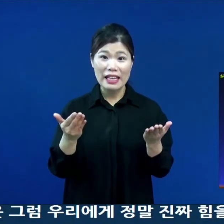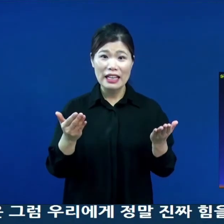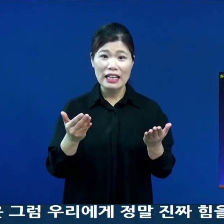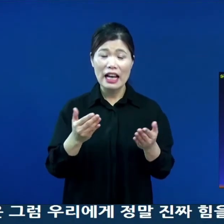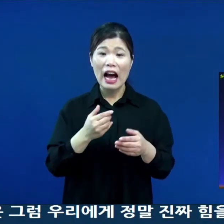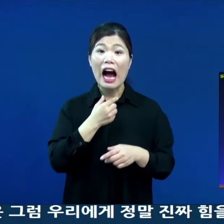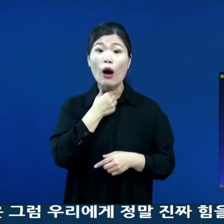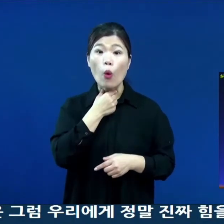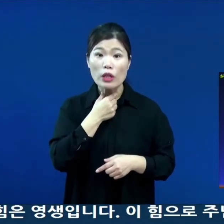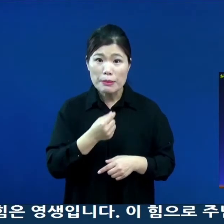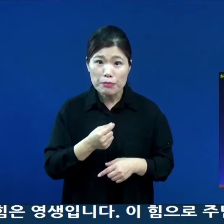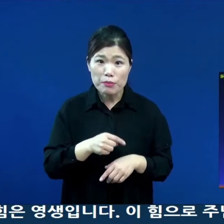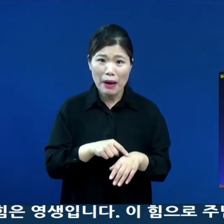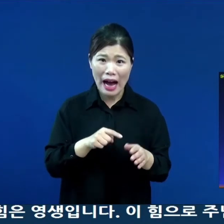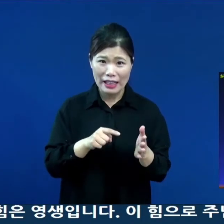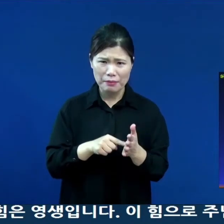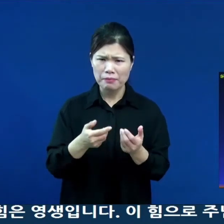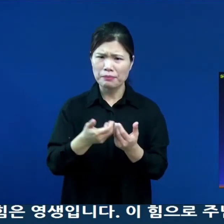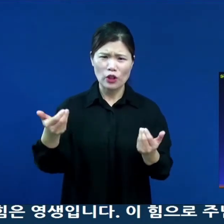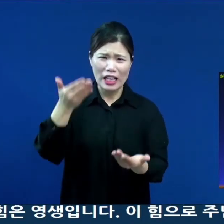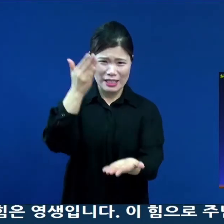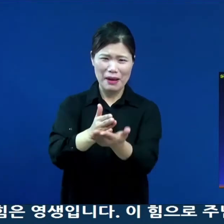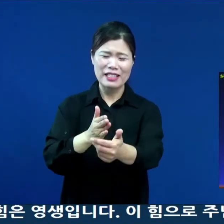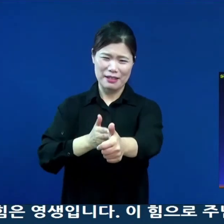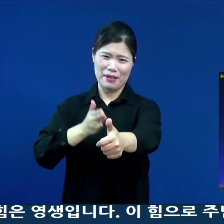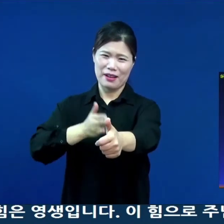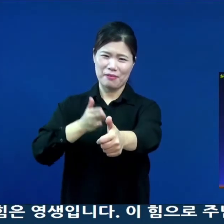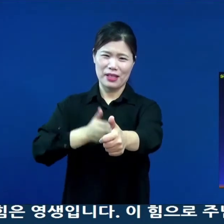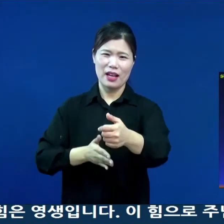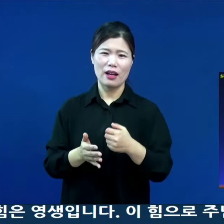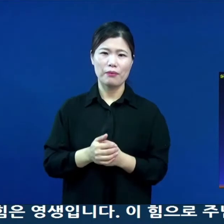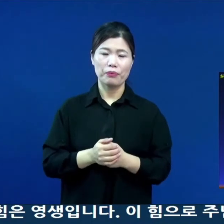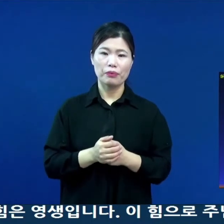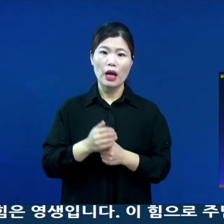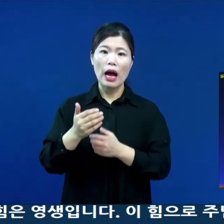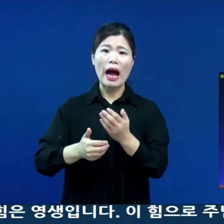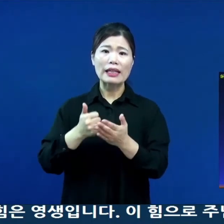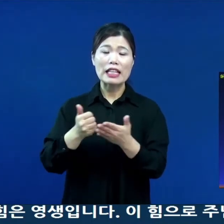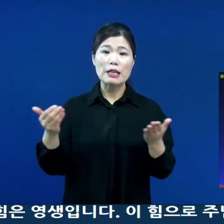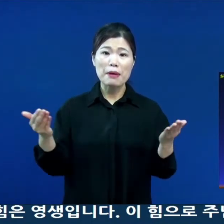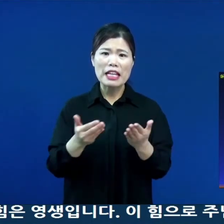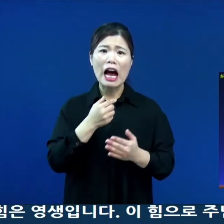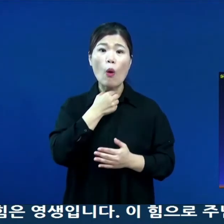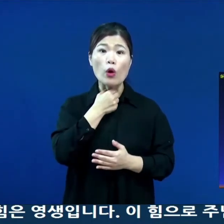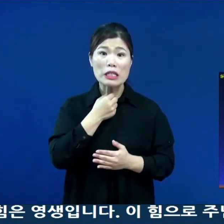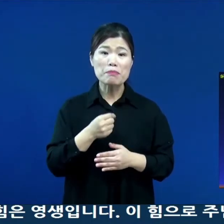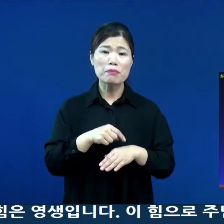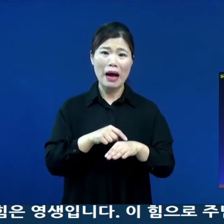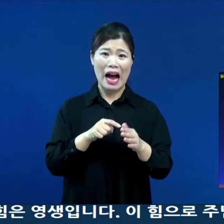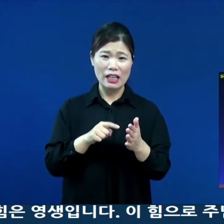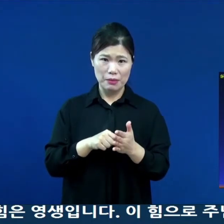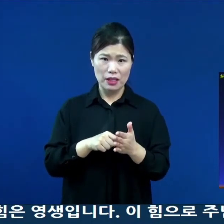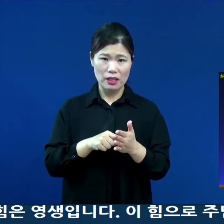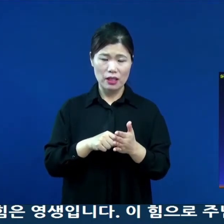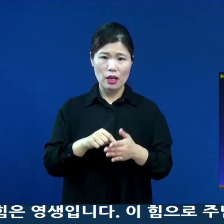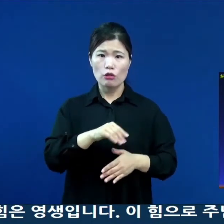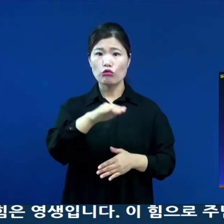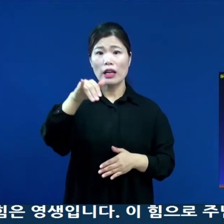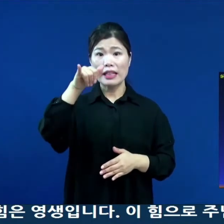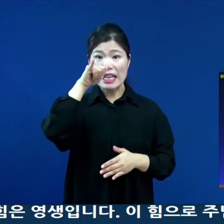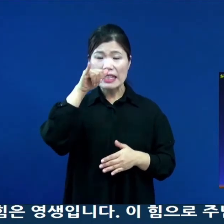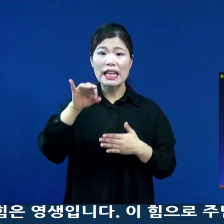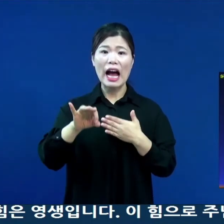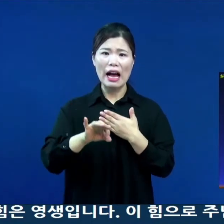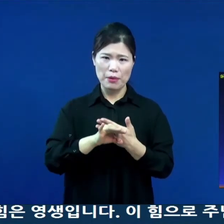마음이 우리에게 떠나지 않기를 주의 이름으로 축원합니다. 하나님의 일을 하고 싶은 마음이 우리에게 있는 한 우리는